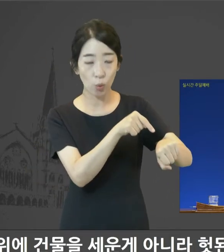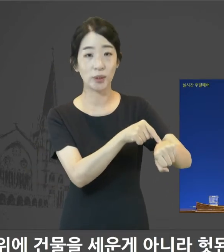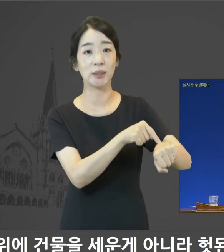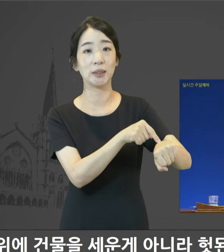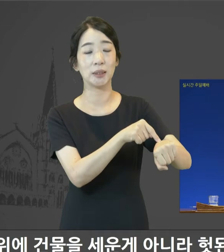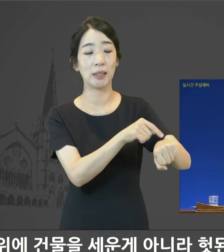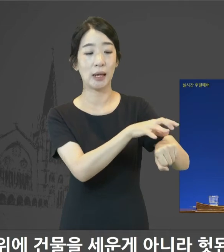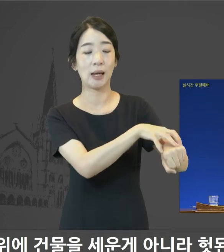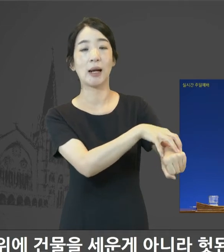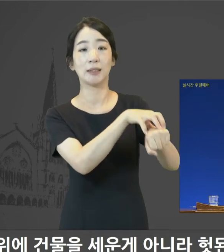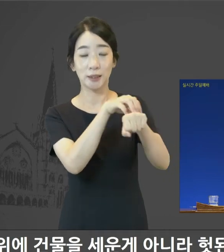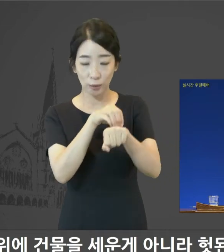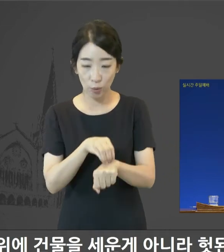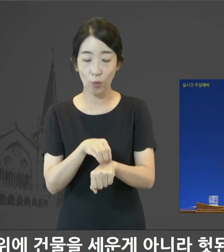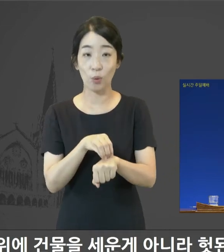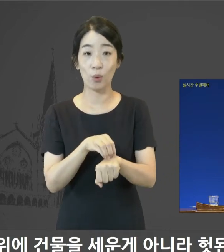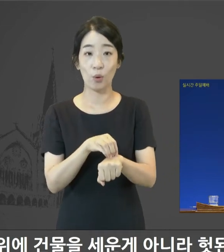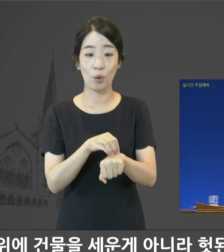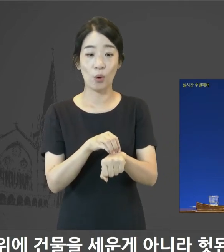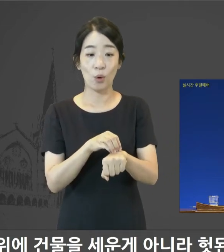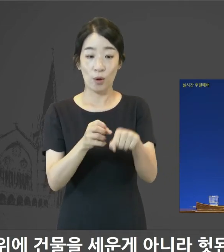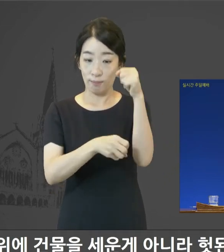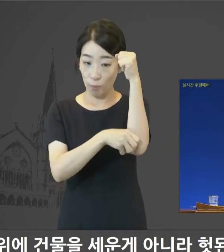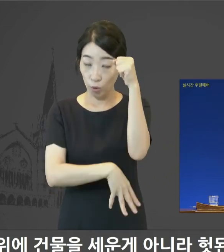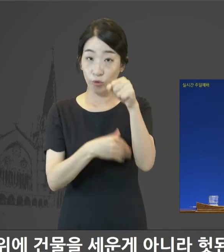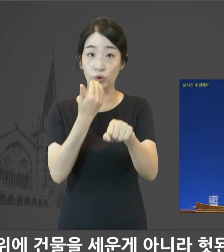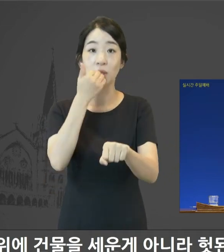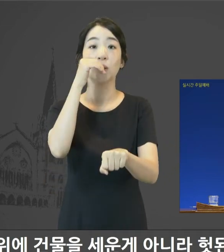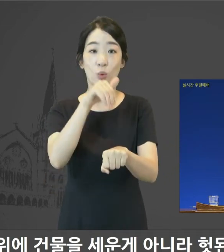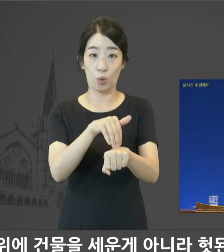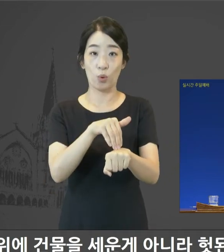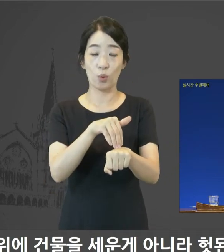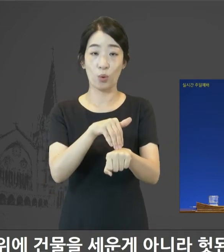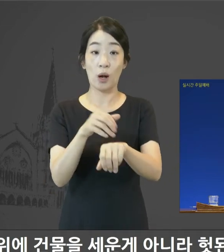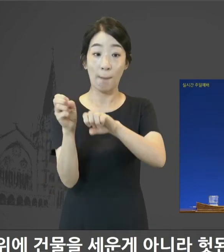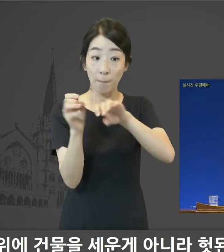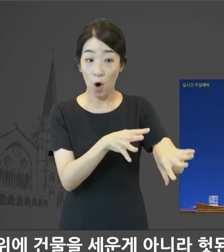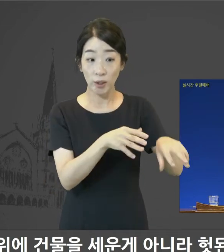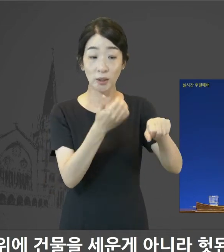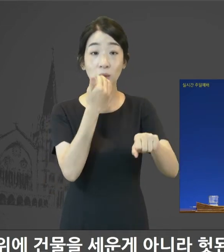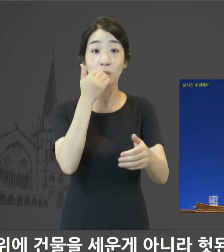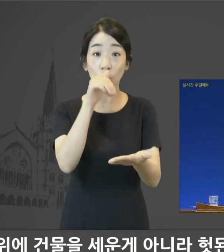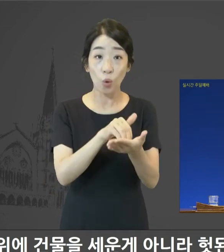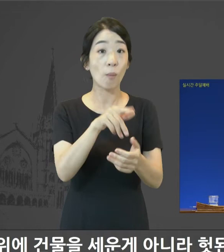삼아 지었다는 겁니다. 버려진 돌이 누구입니까? 예수님이죠.